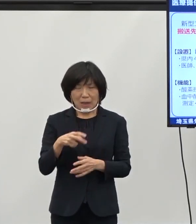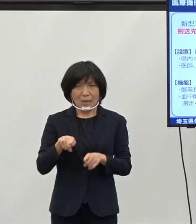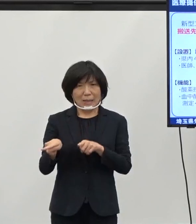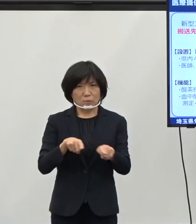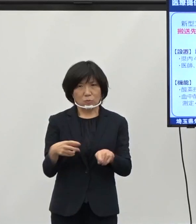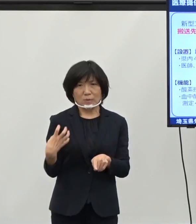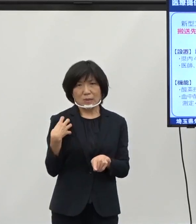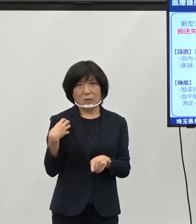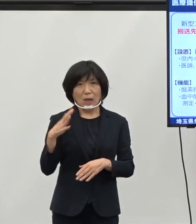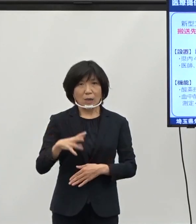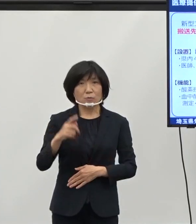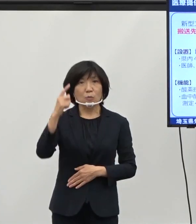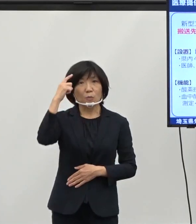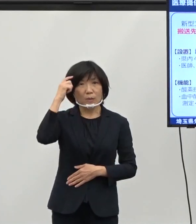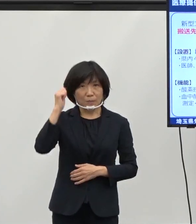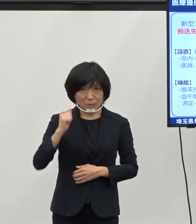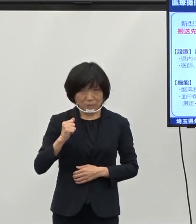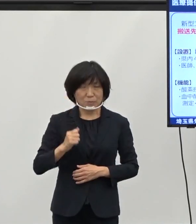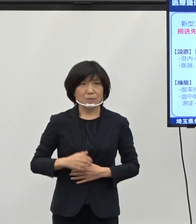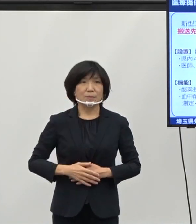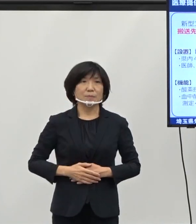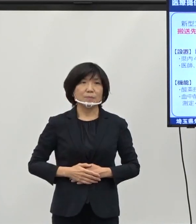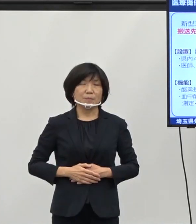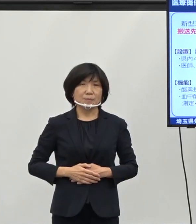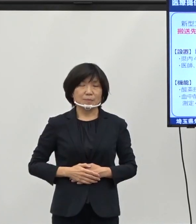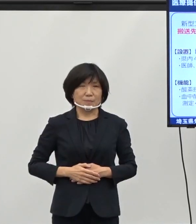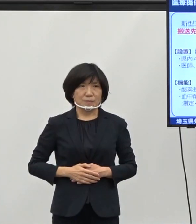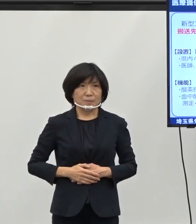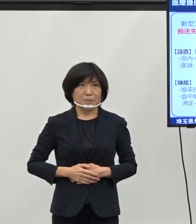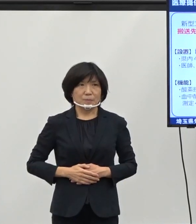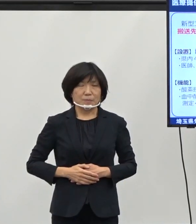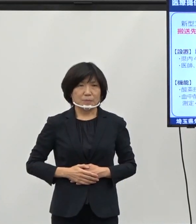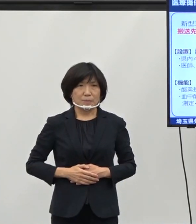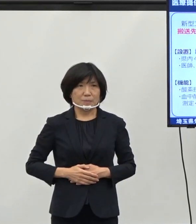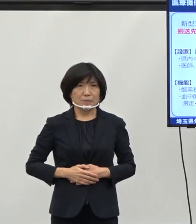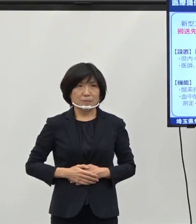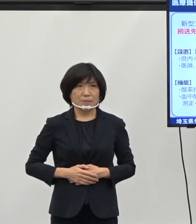とうございます。 どう